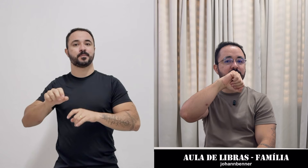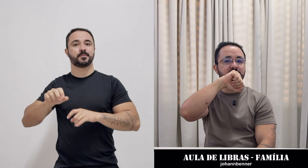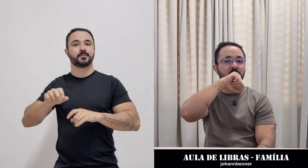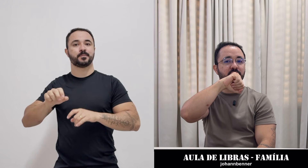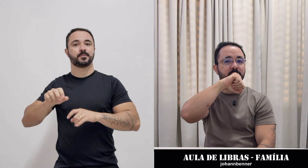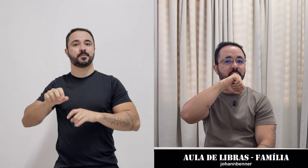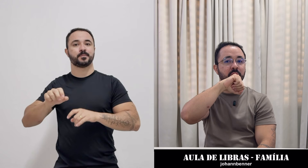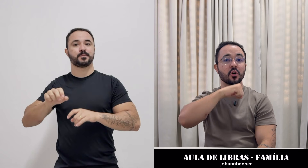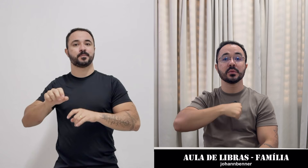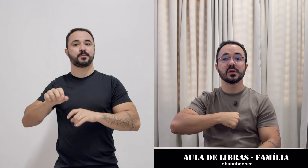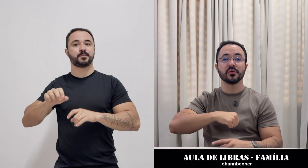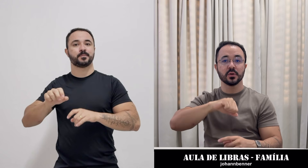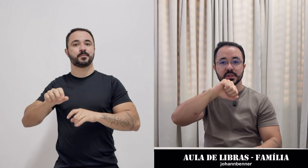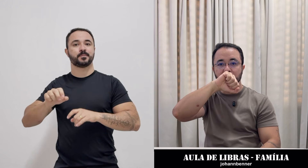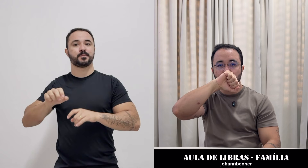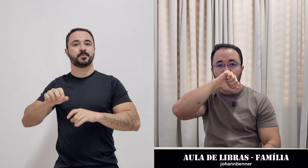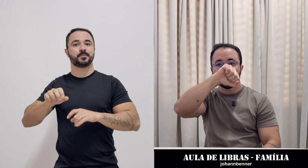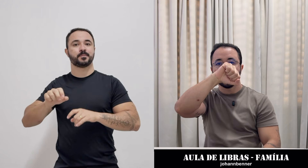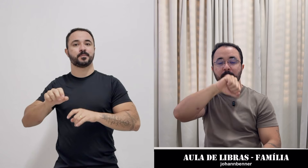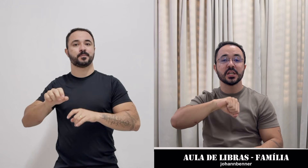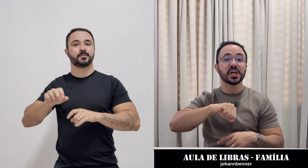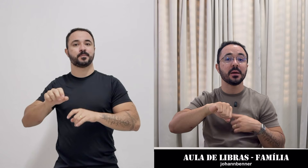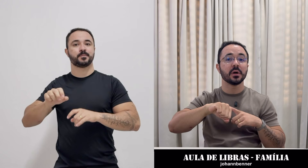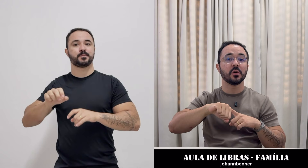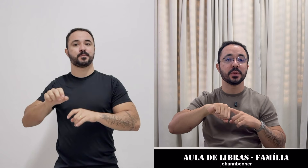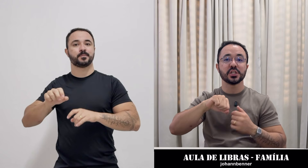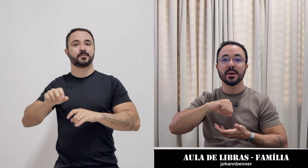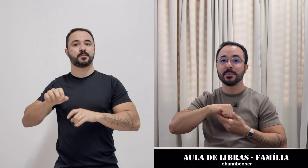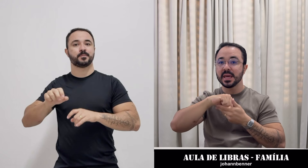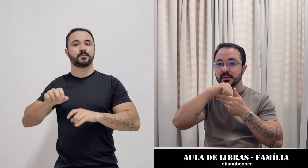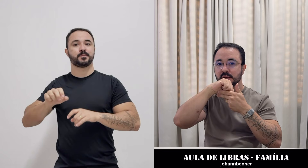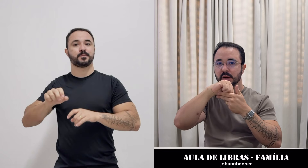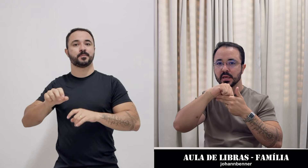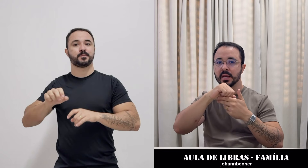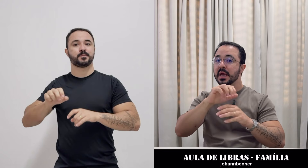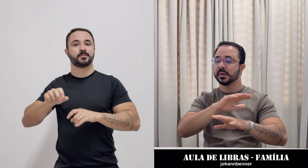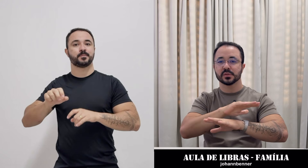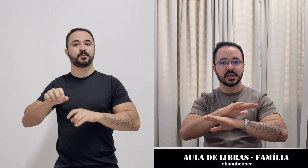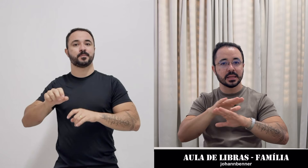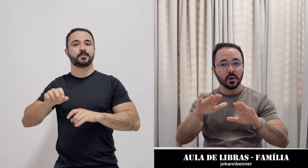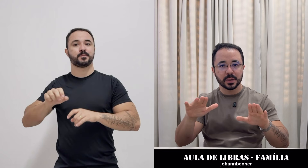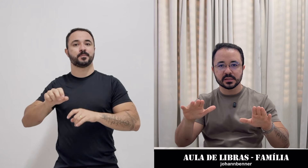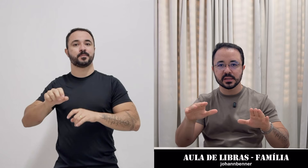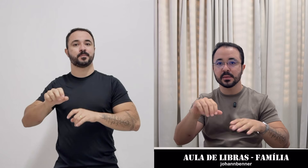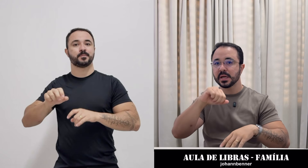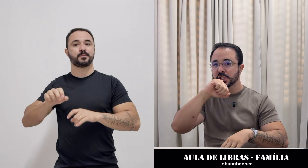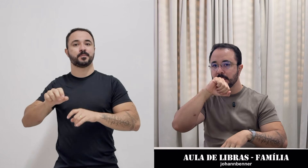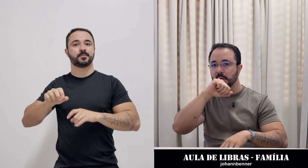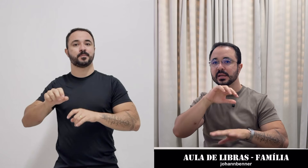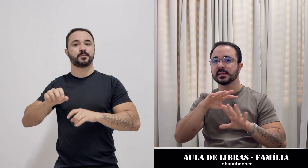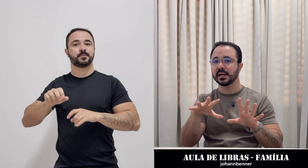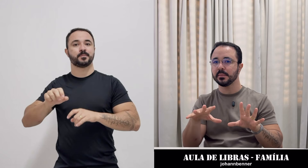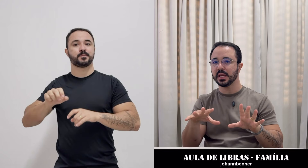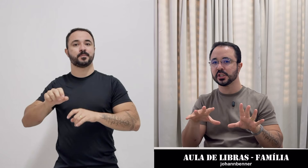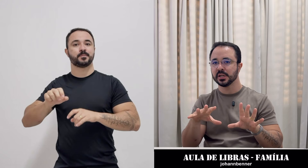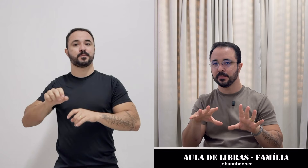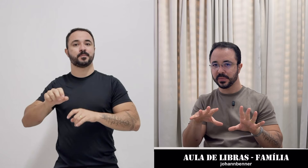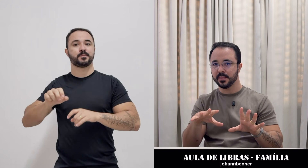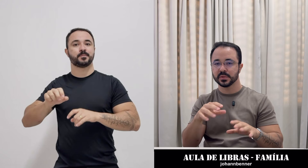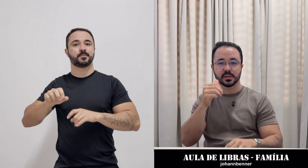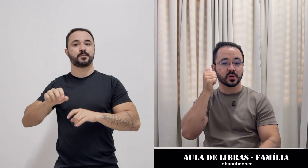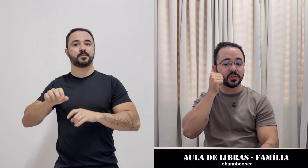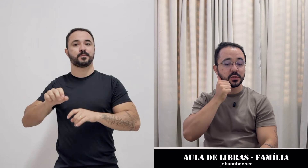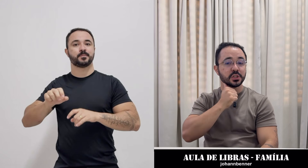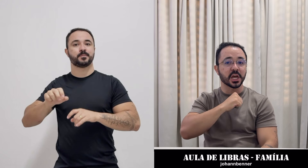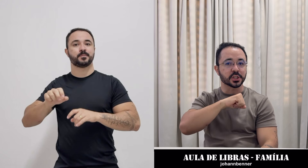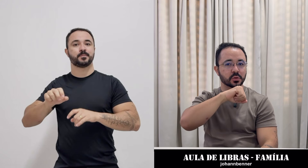aí esse movimento aqui, como se fosse beijar a mão, pedir a bênção aqui. Mas você não precisa beijar a mão necessariamente,